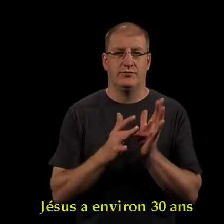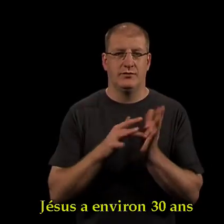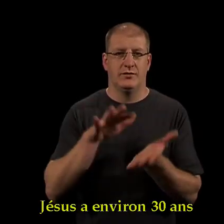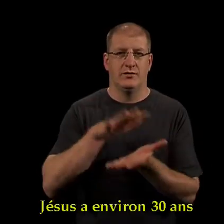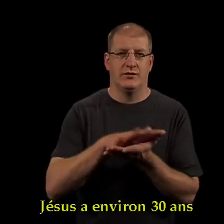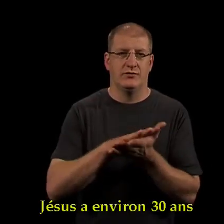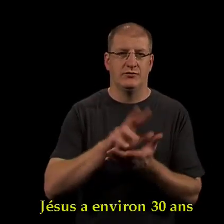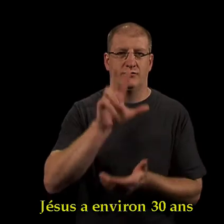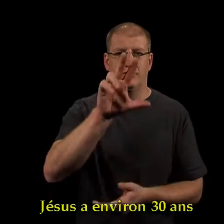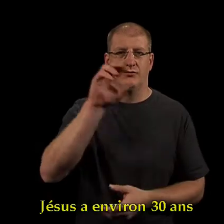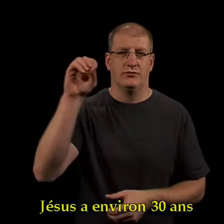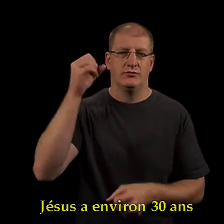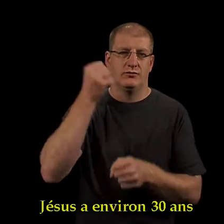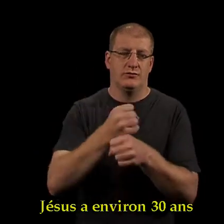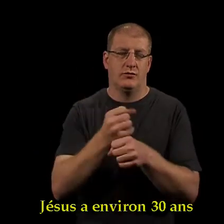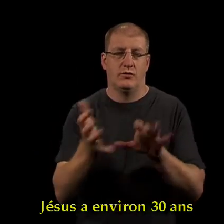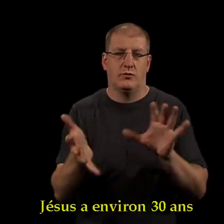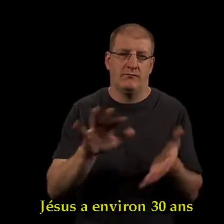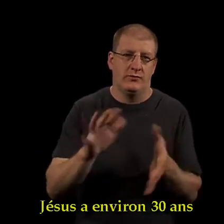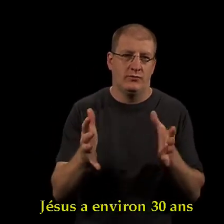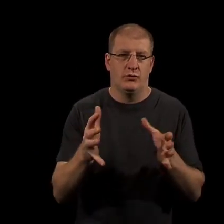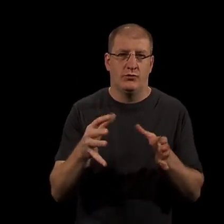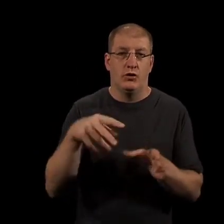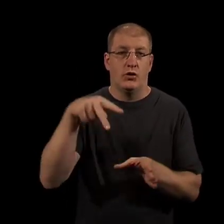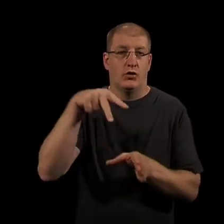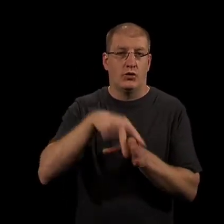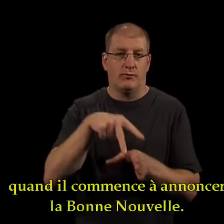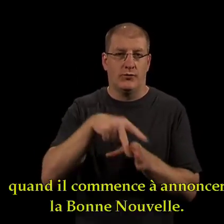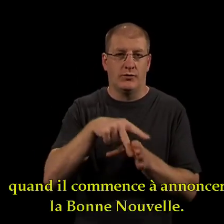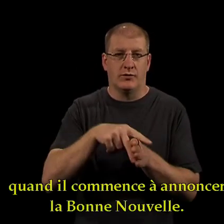Jésus a environ 30 ans quand il commence à annoncer la bonne nouvelle.